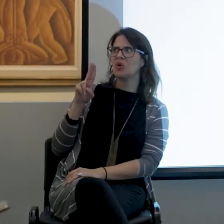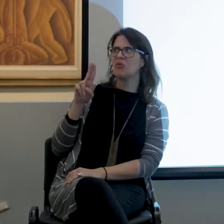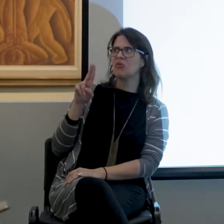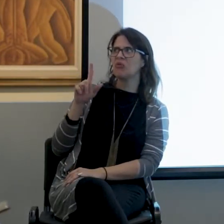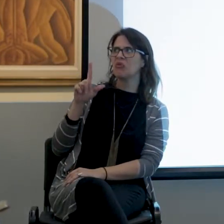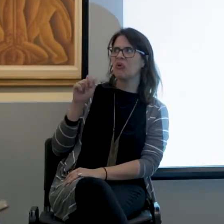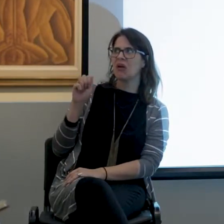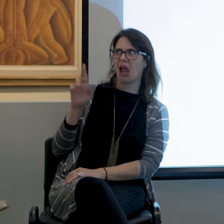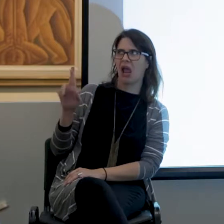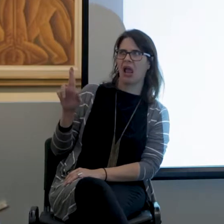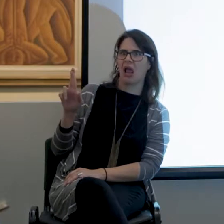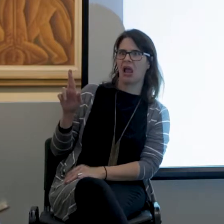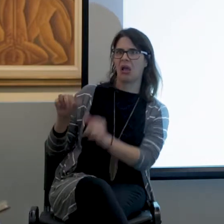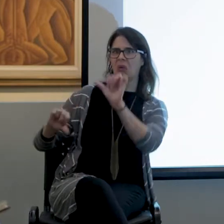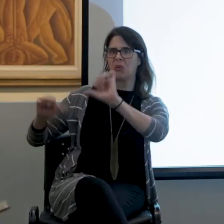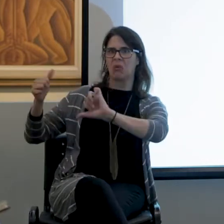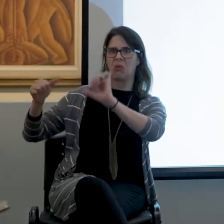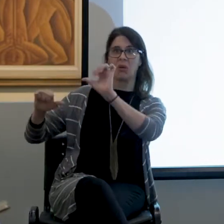Ou daquilo que pode